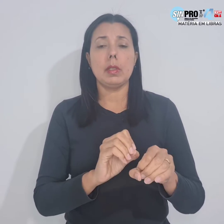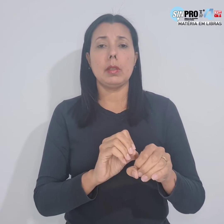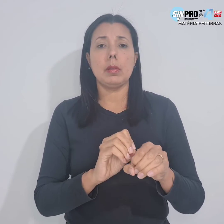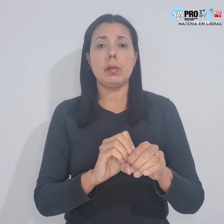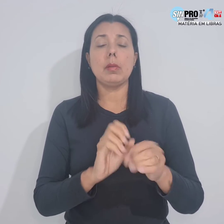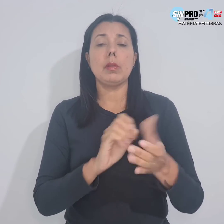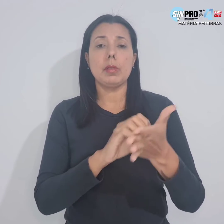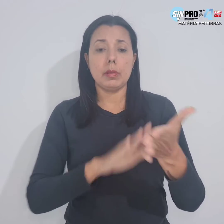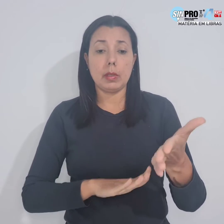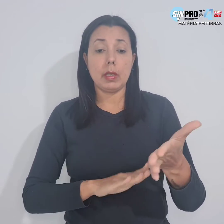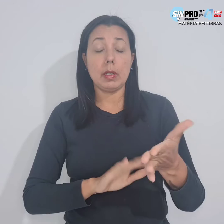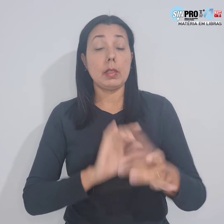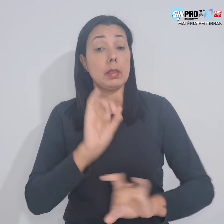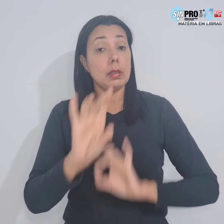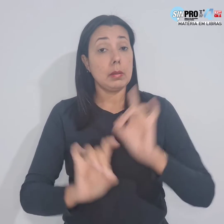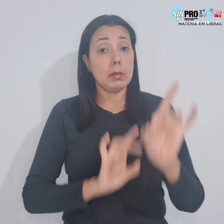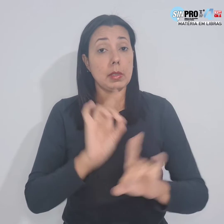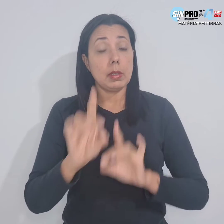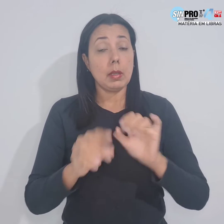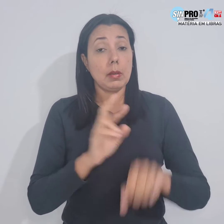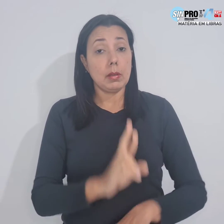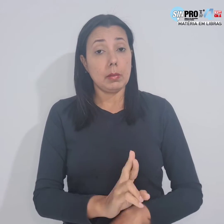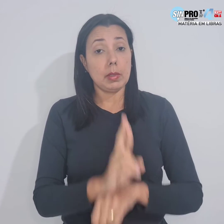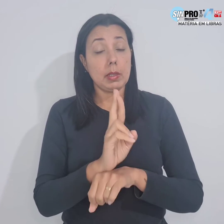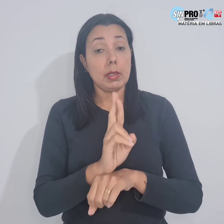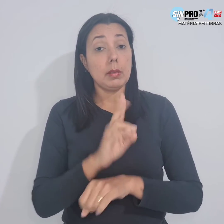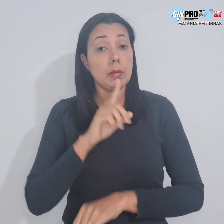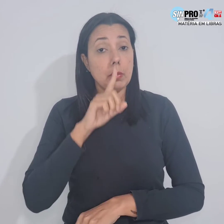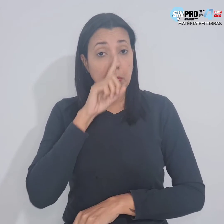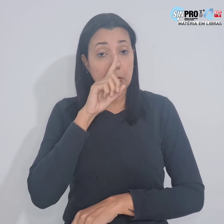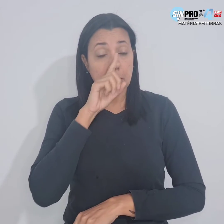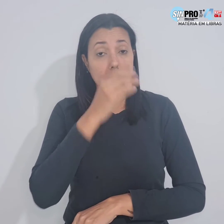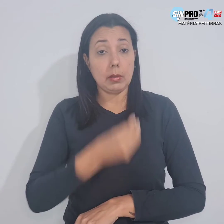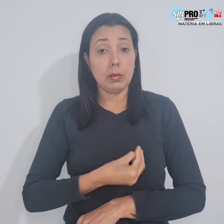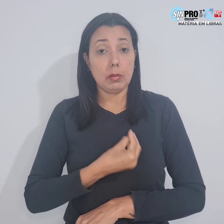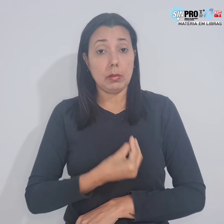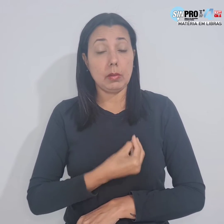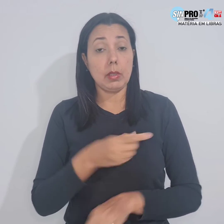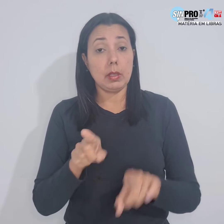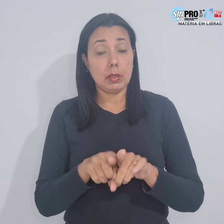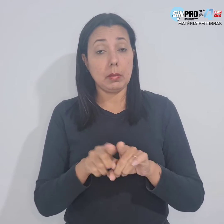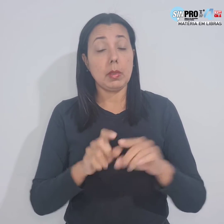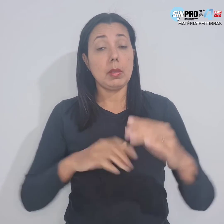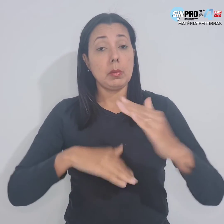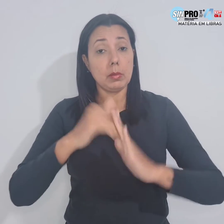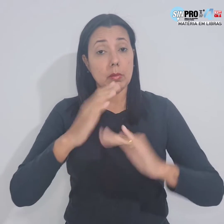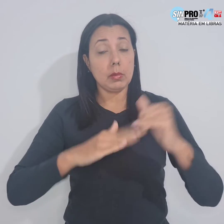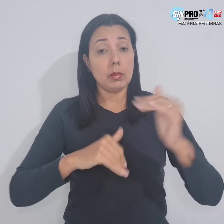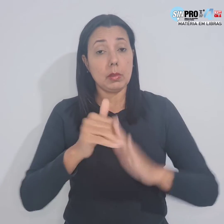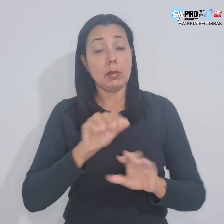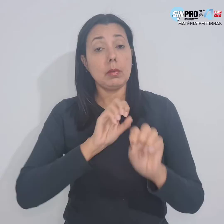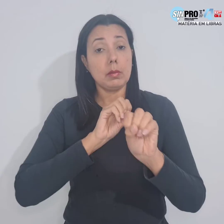atividade essencial, representa um risco à vida e aos profissionais da educação.